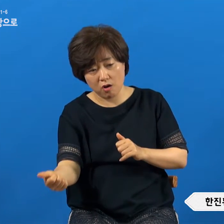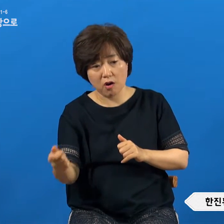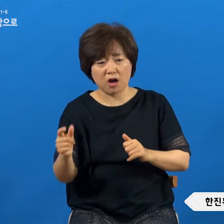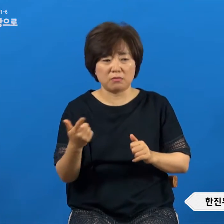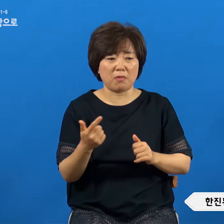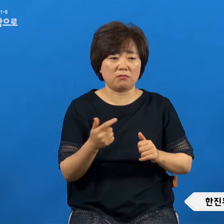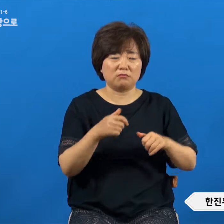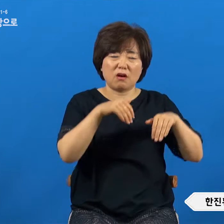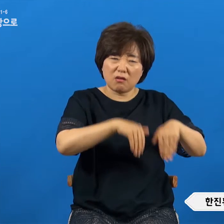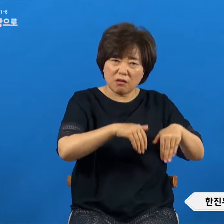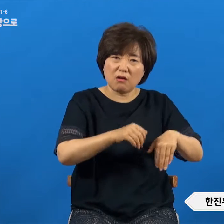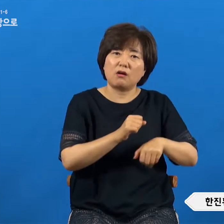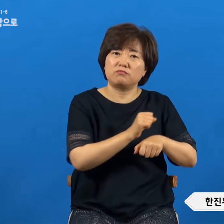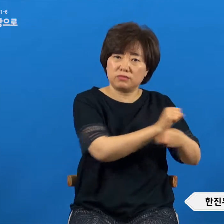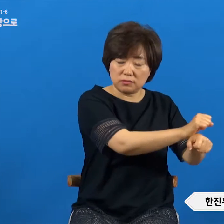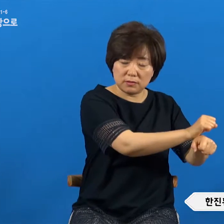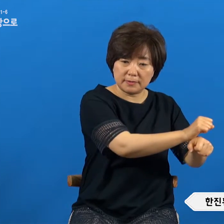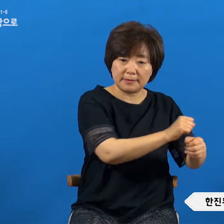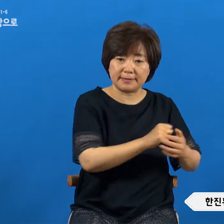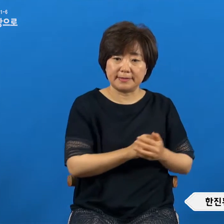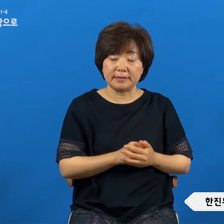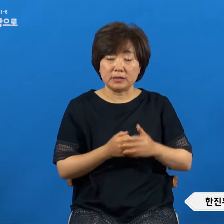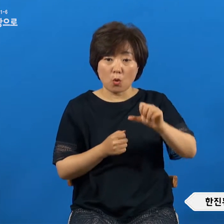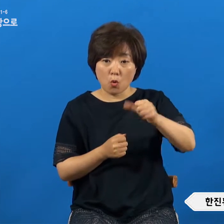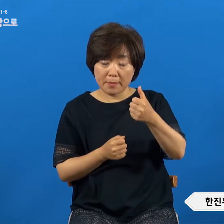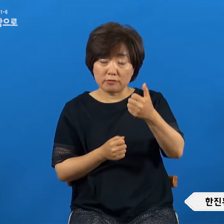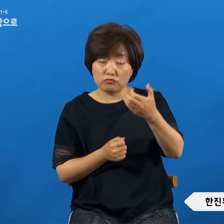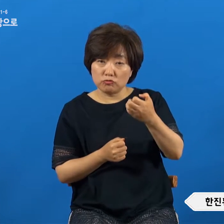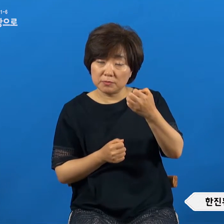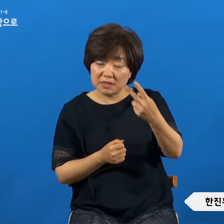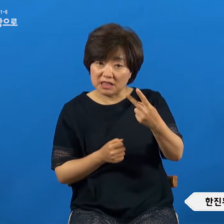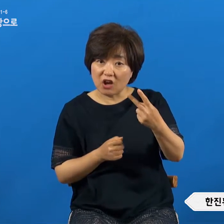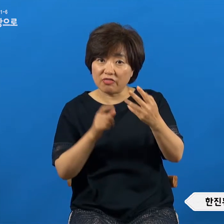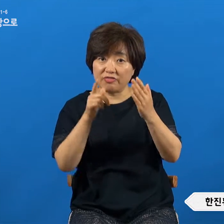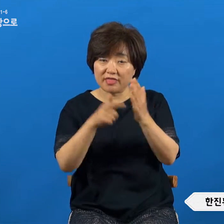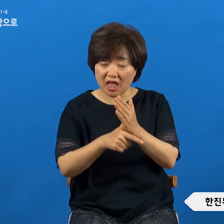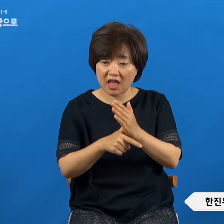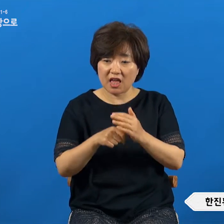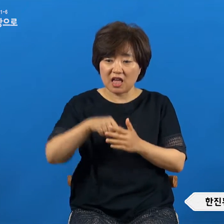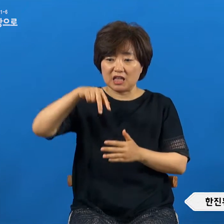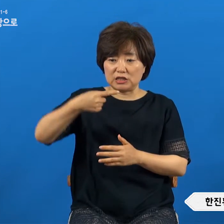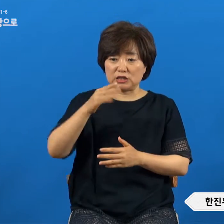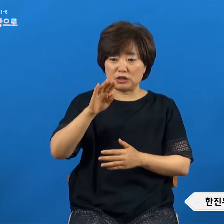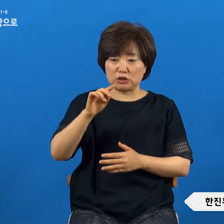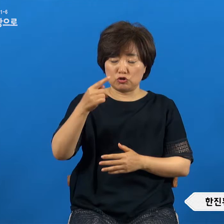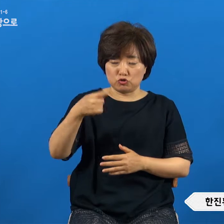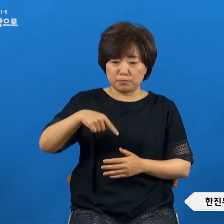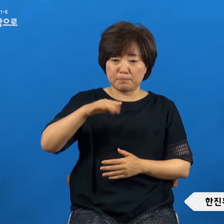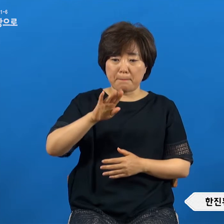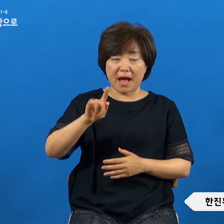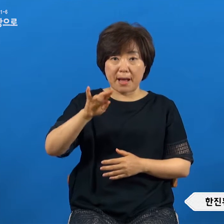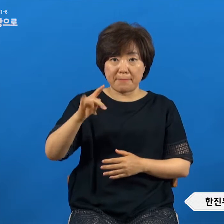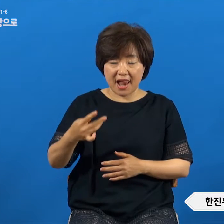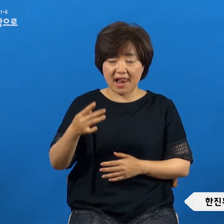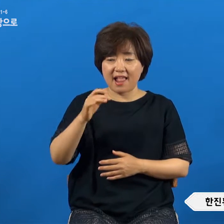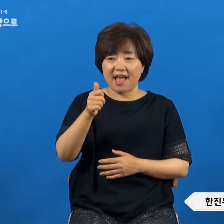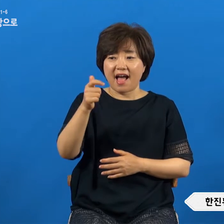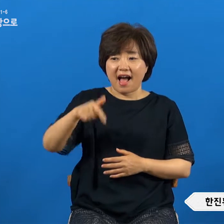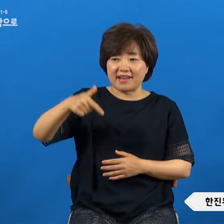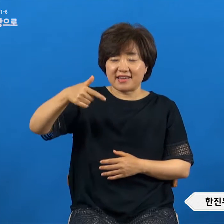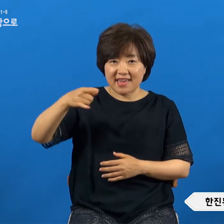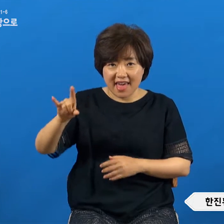그러다가 BC 515년에 이르러서 스룹바벨, 학개, 스가랴 이런 사람들에